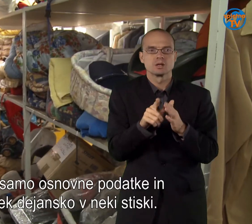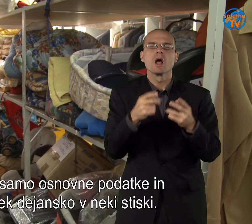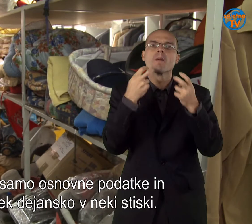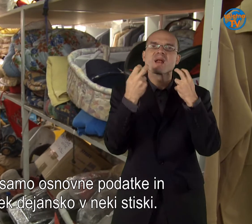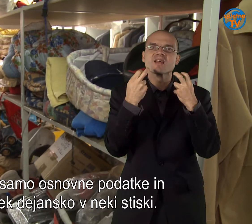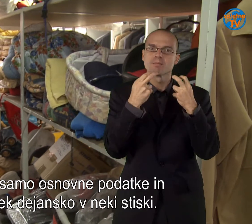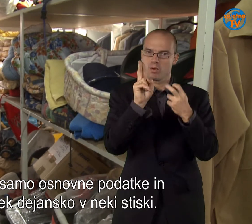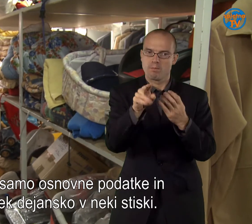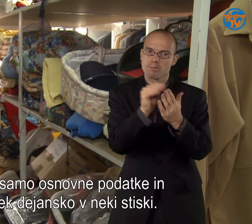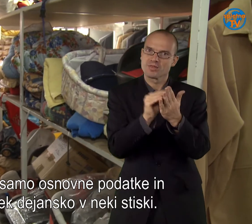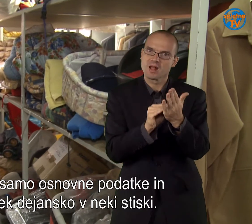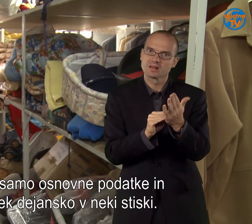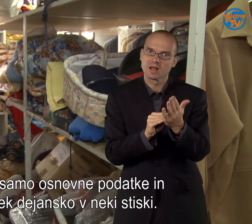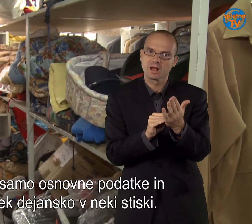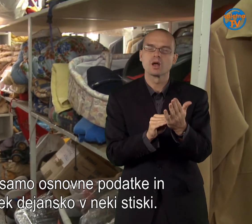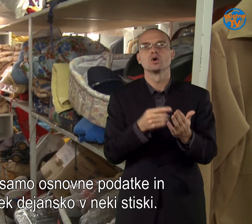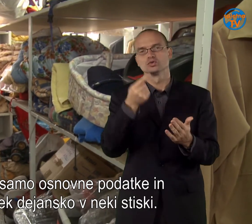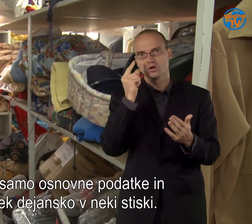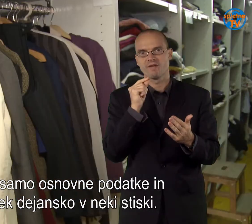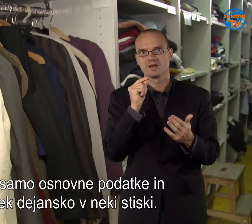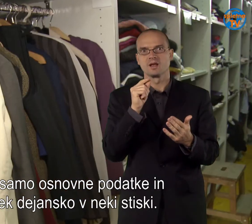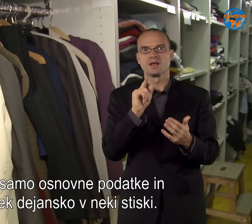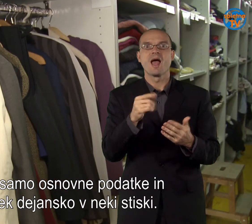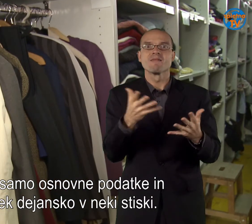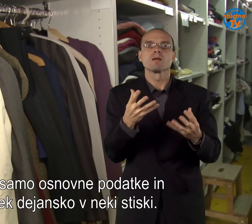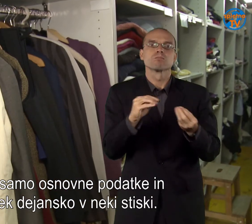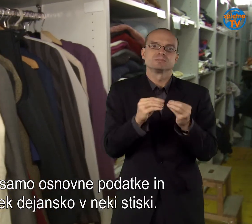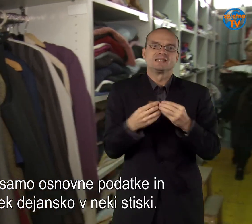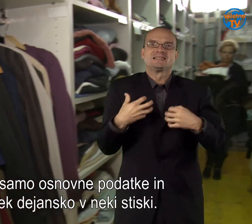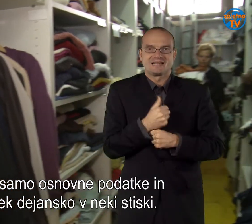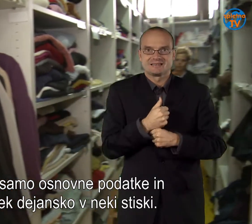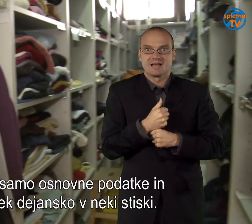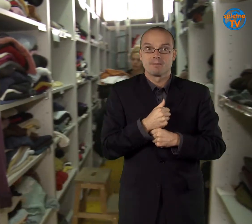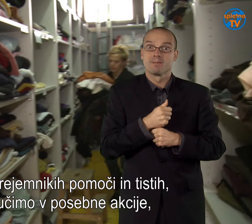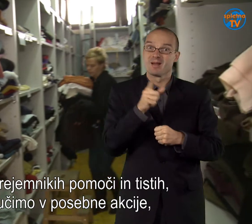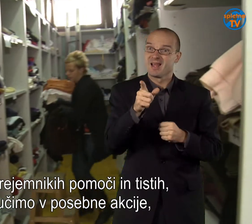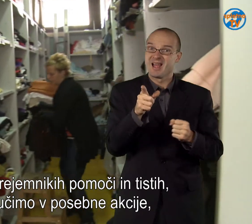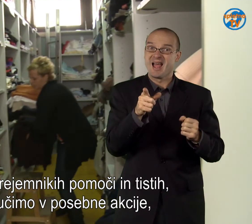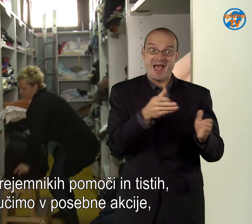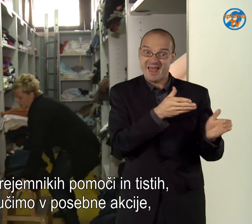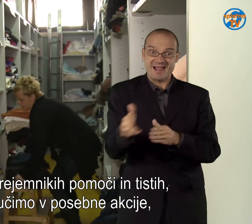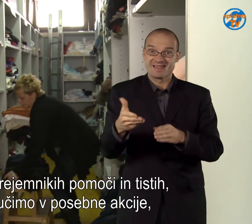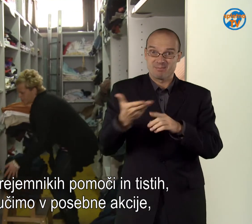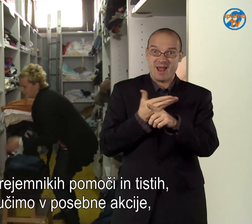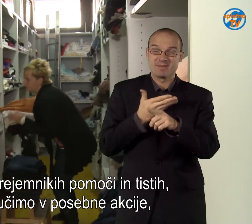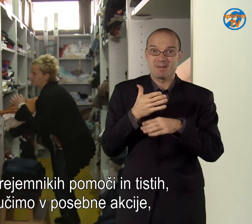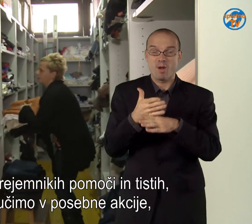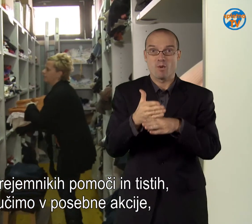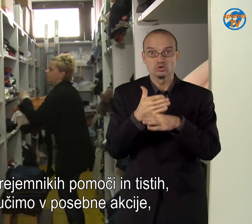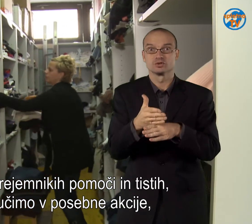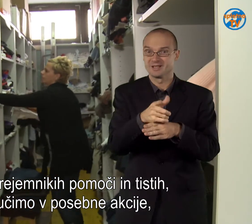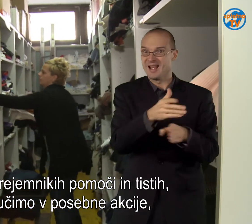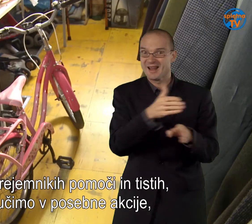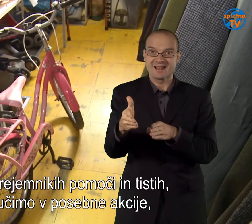Preverimo samo osnovne podatke in preverimo to, da je človek dejansko v neki stiski. Redne prejemnike pomoči,